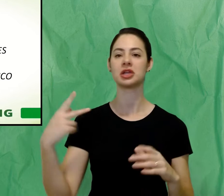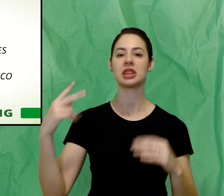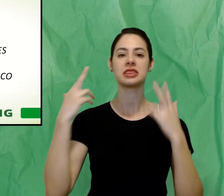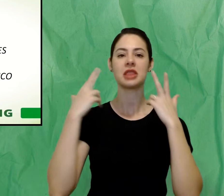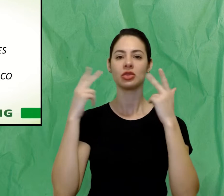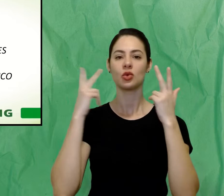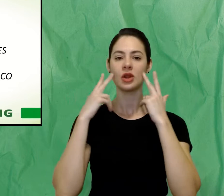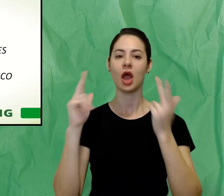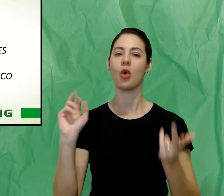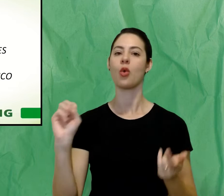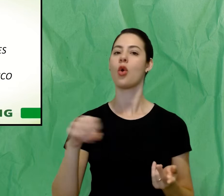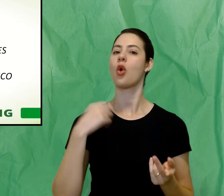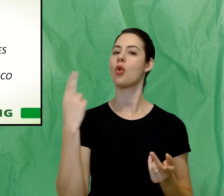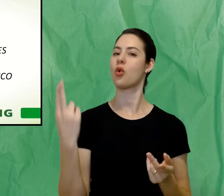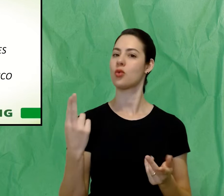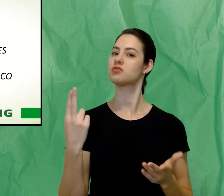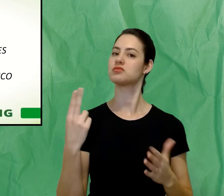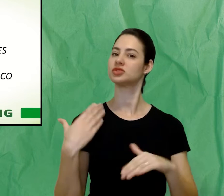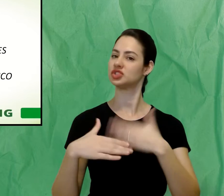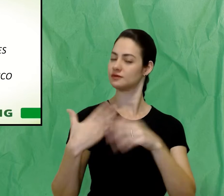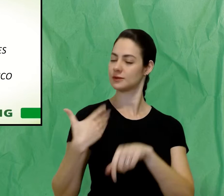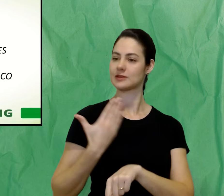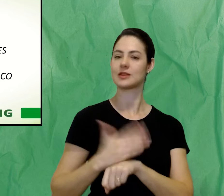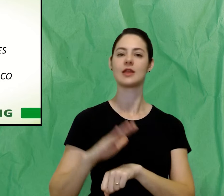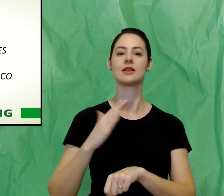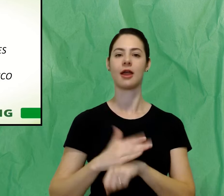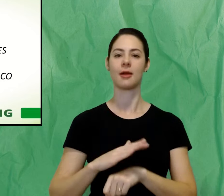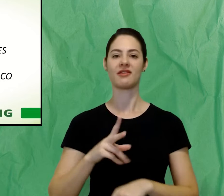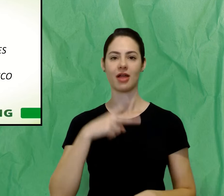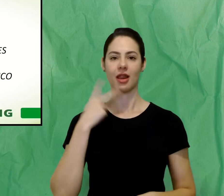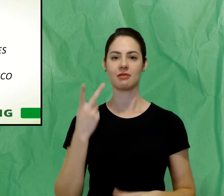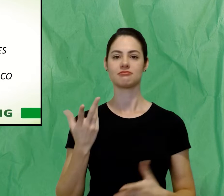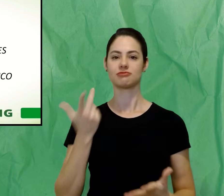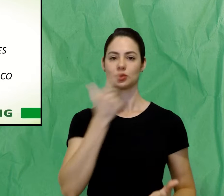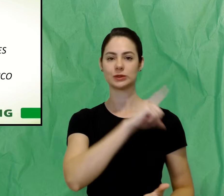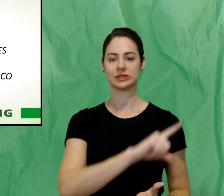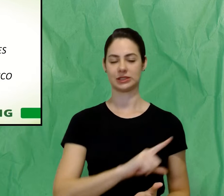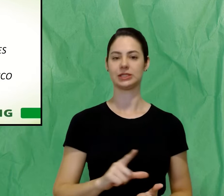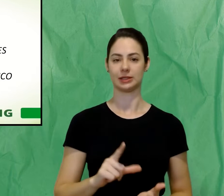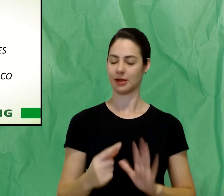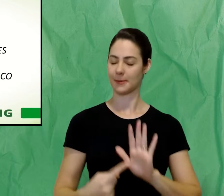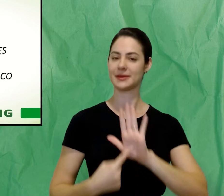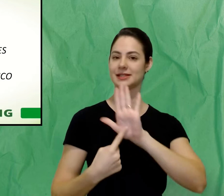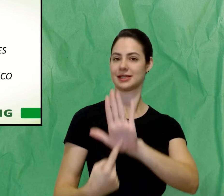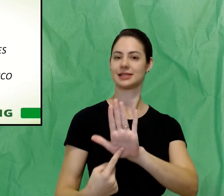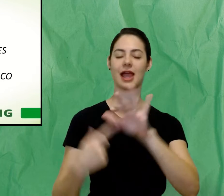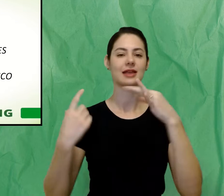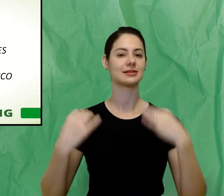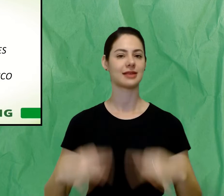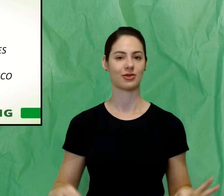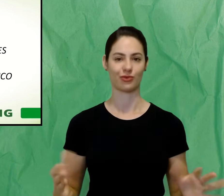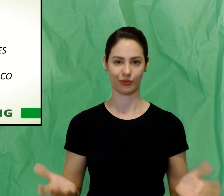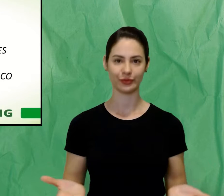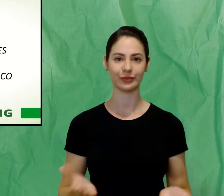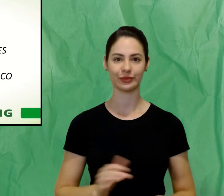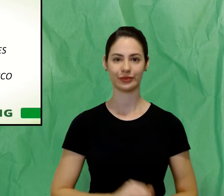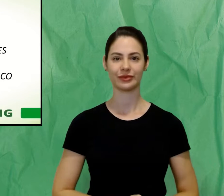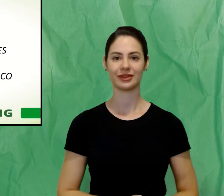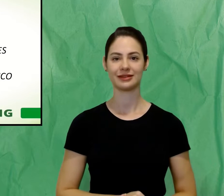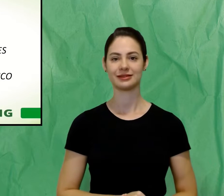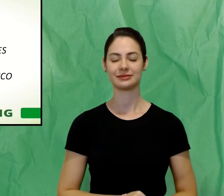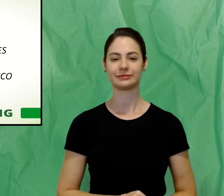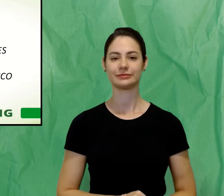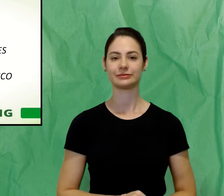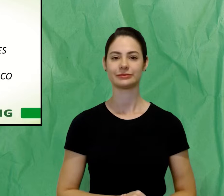natural, intuitiva, ou ela desenvolveu e treinou para saber apresentá-la no momento